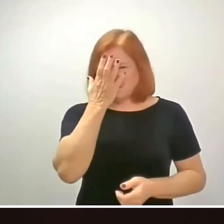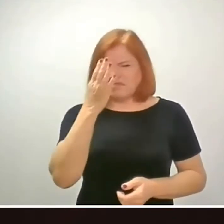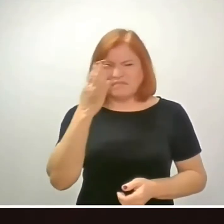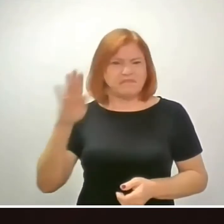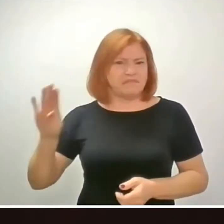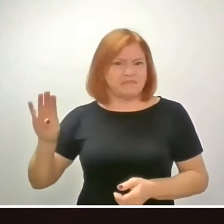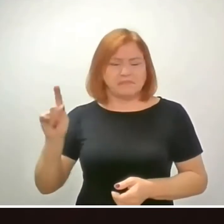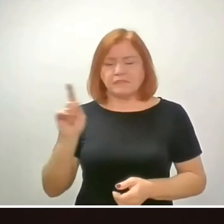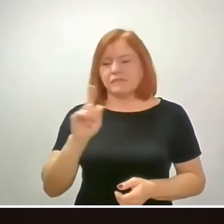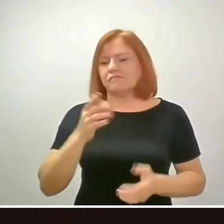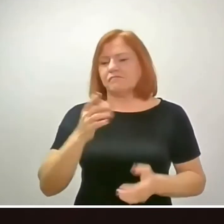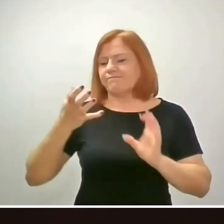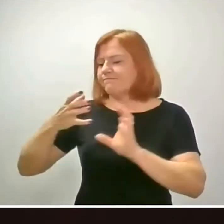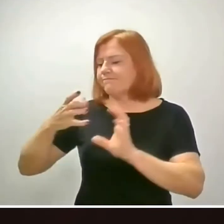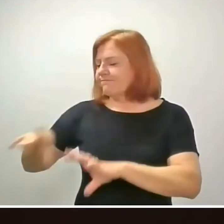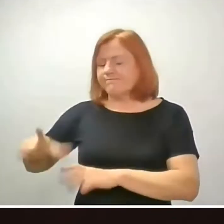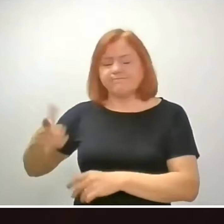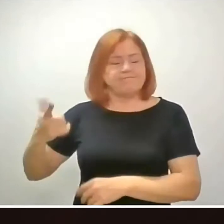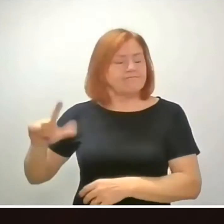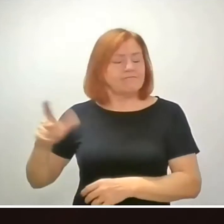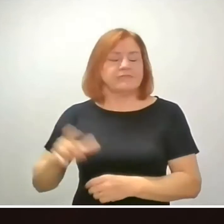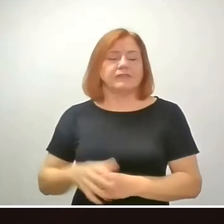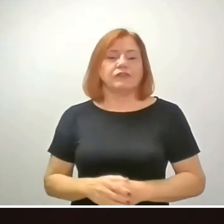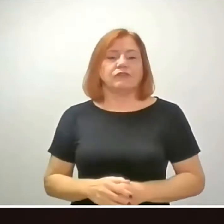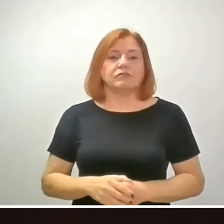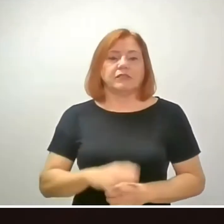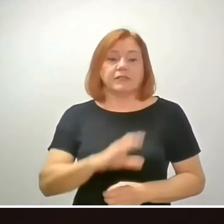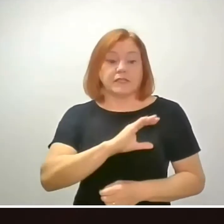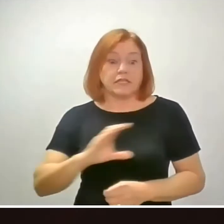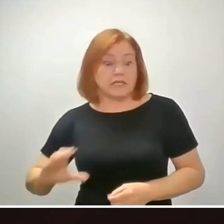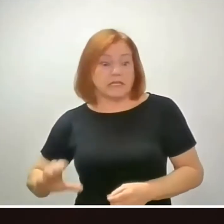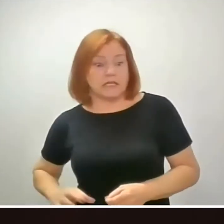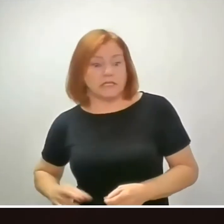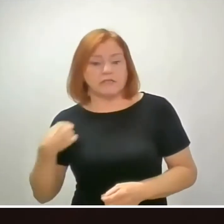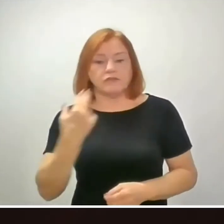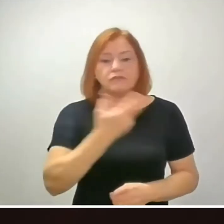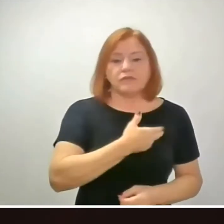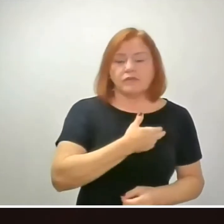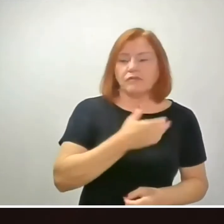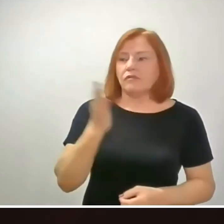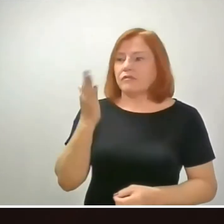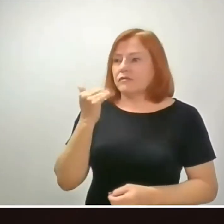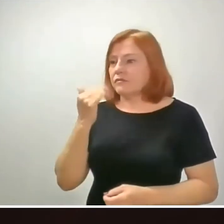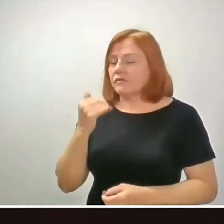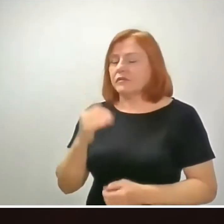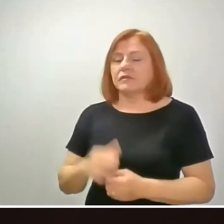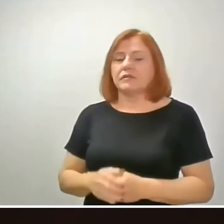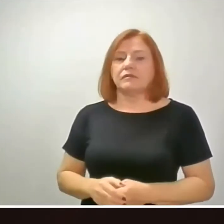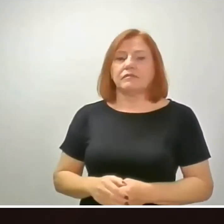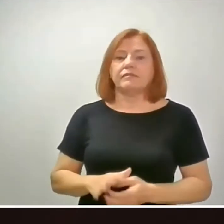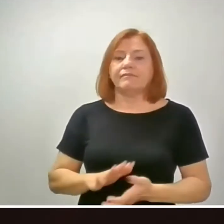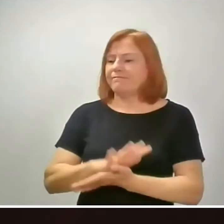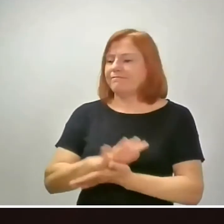e Cristo é nosso alimento, e nada de fermento. Ó Senhor Jesus.